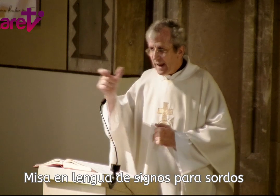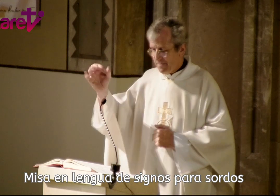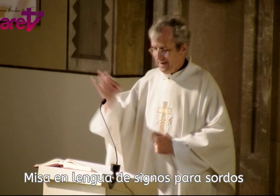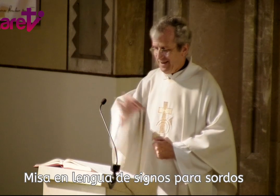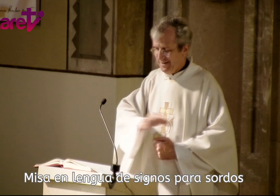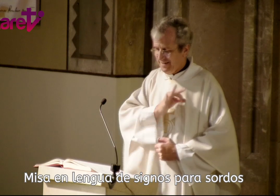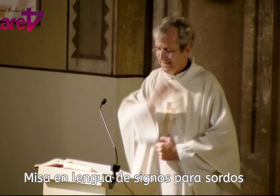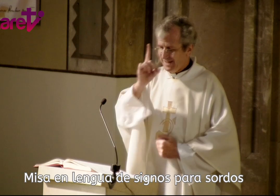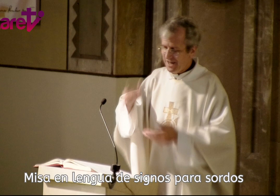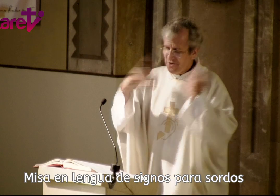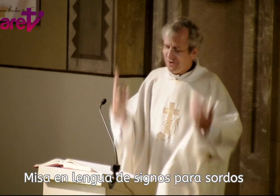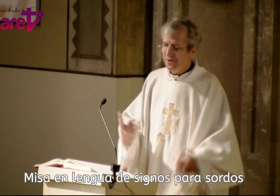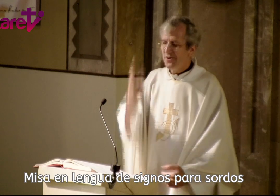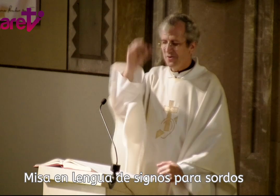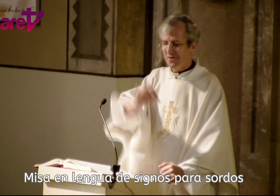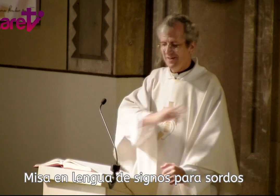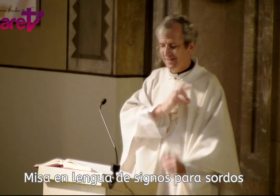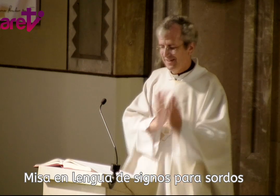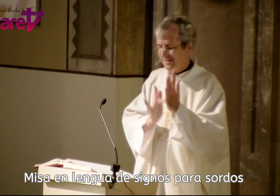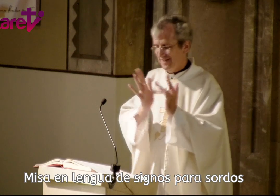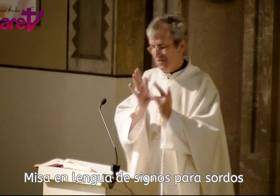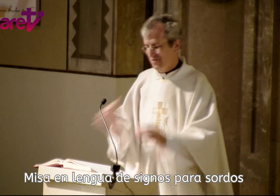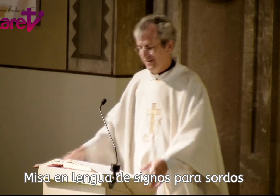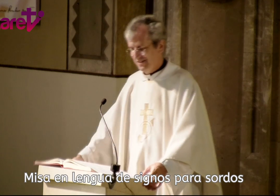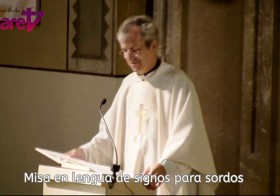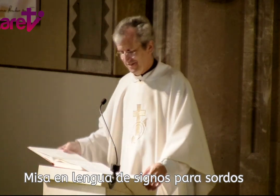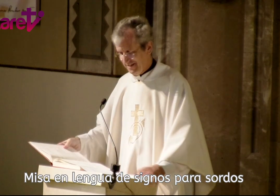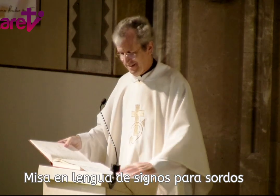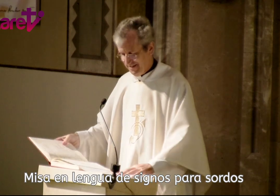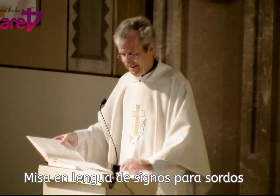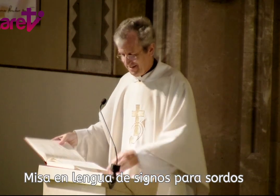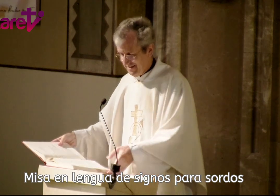Palabra del Señor. Gloria a ti, Señor Jesús.